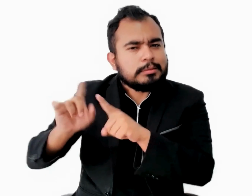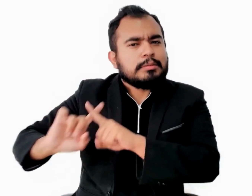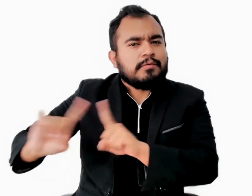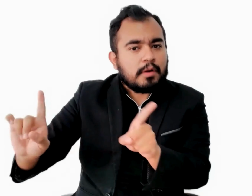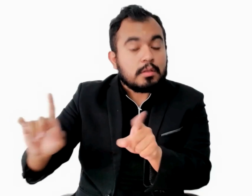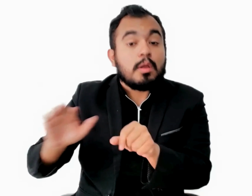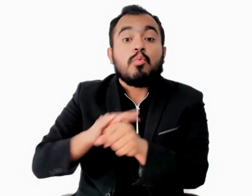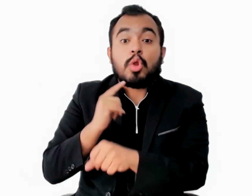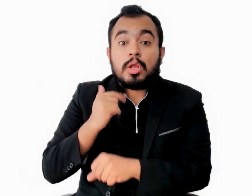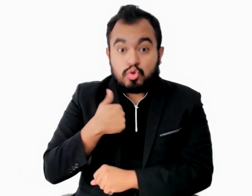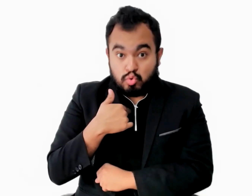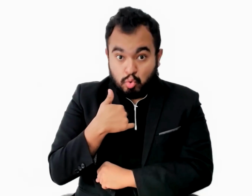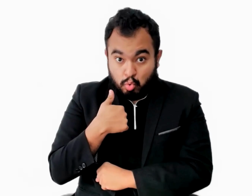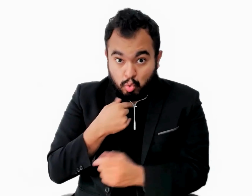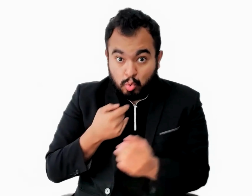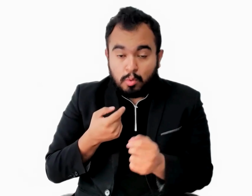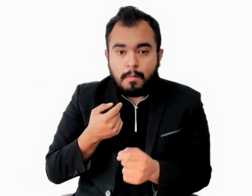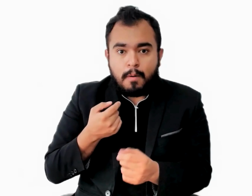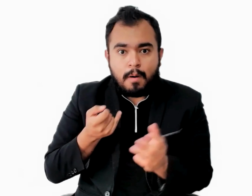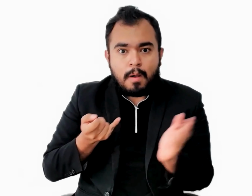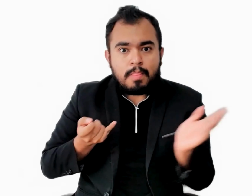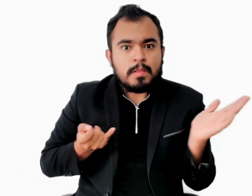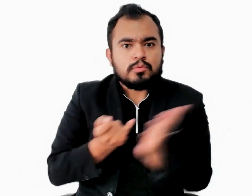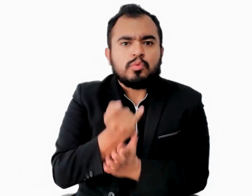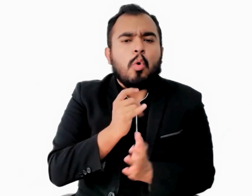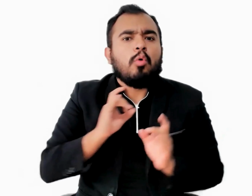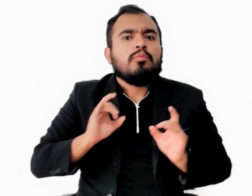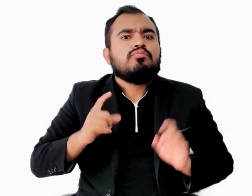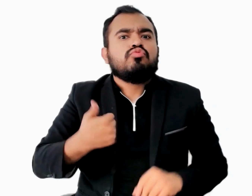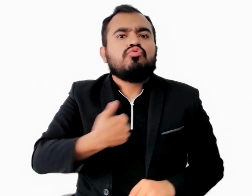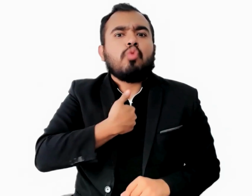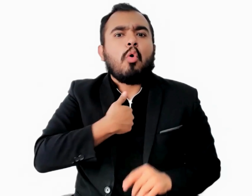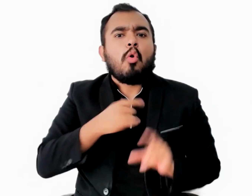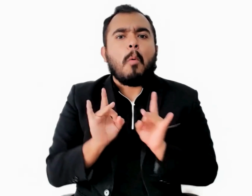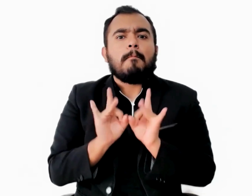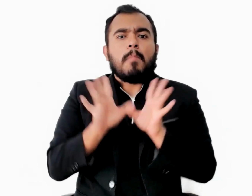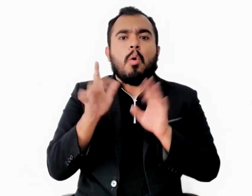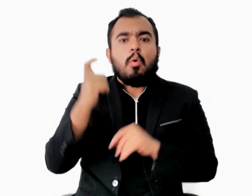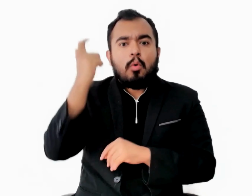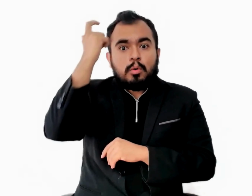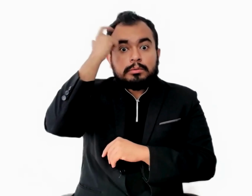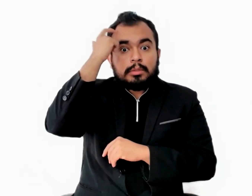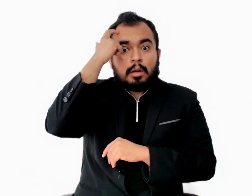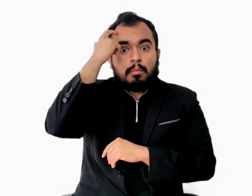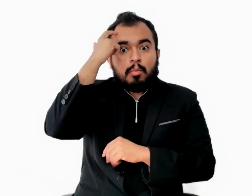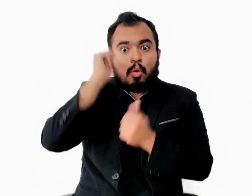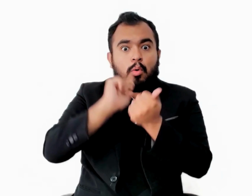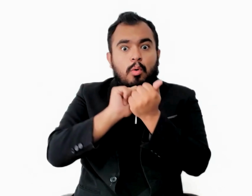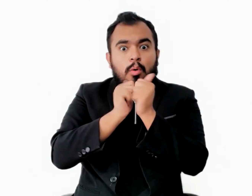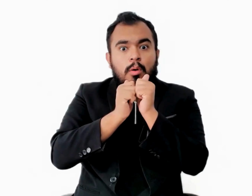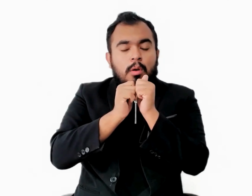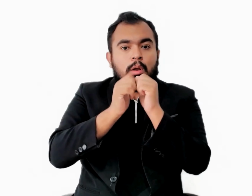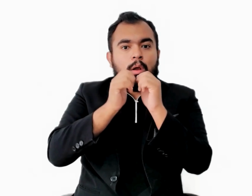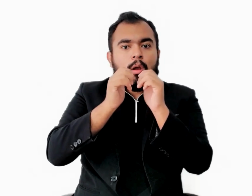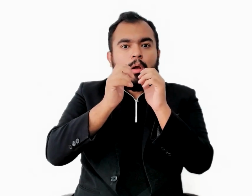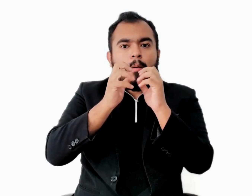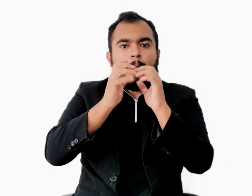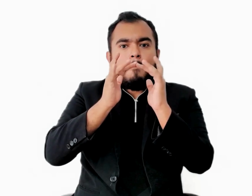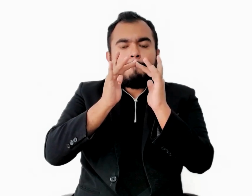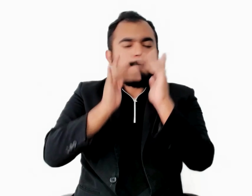una reacción que nosotros elijamos, sino una reacción instintiva. Cuando el cerebro está en peligro, se desconectan las funciones